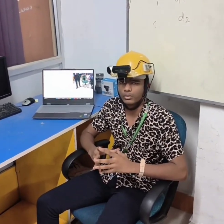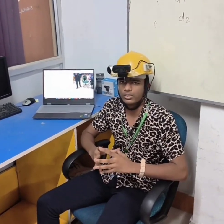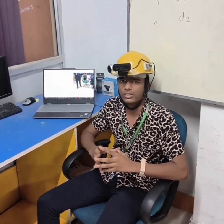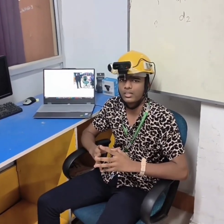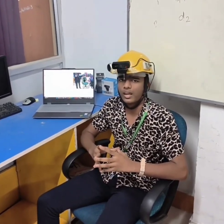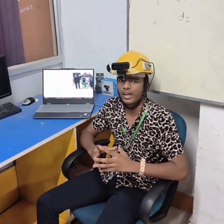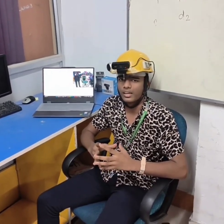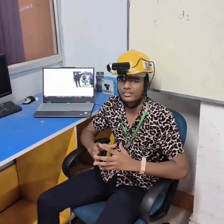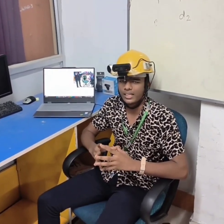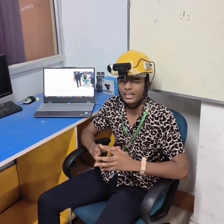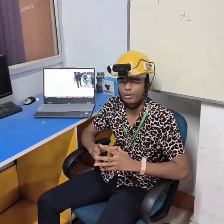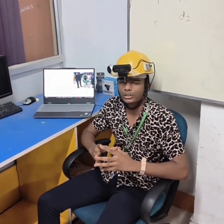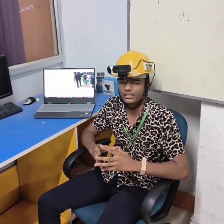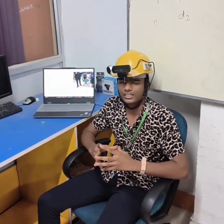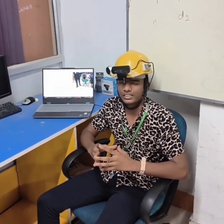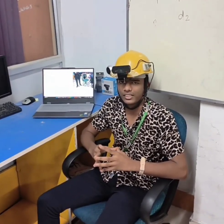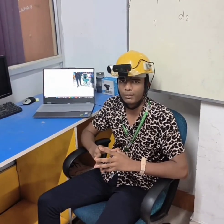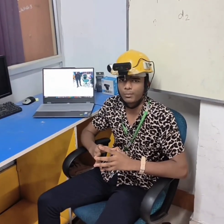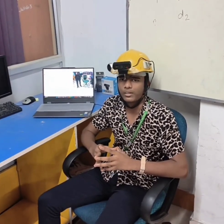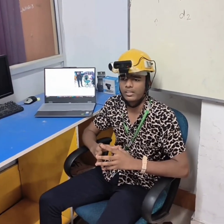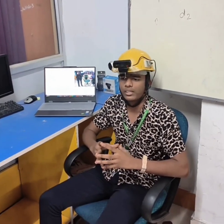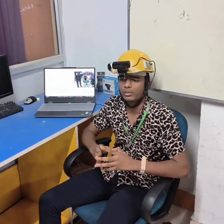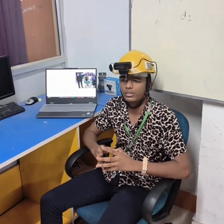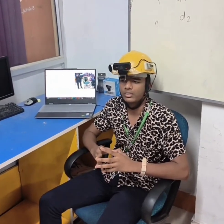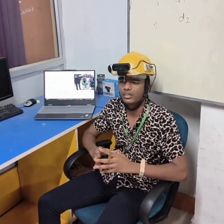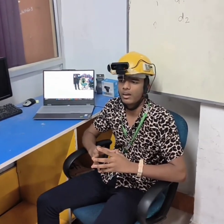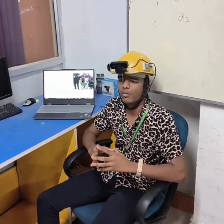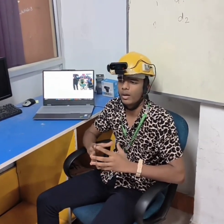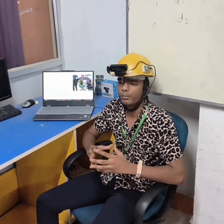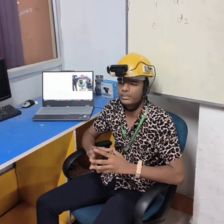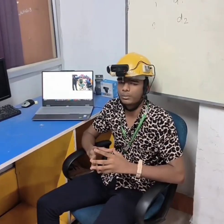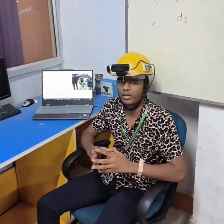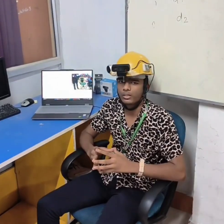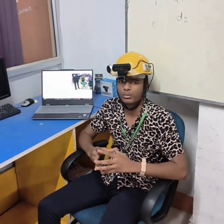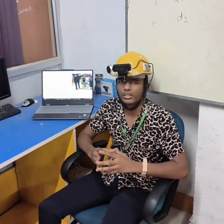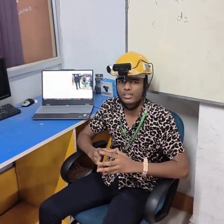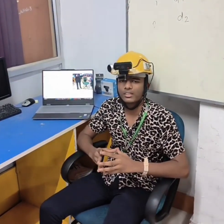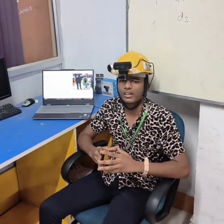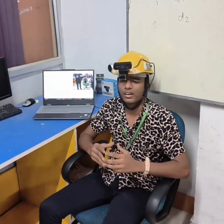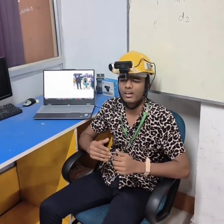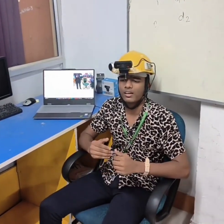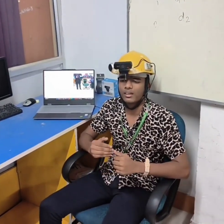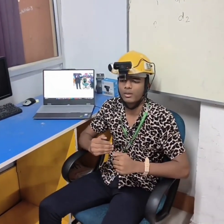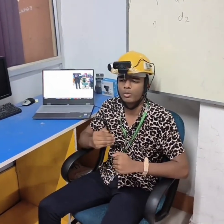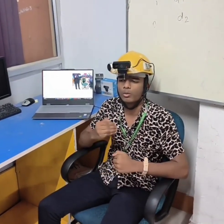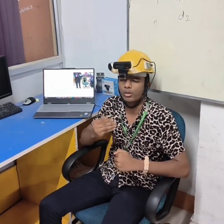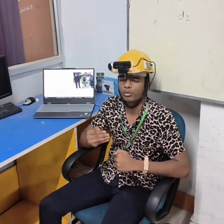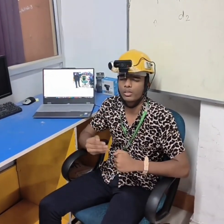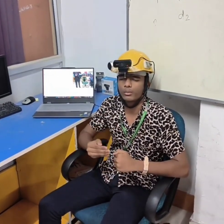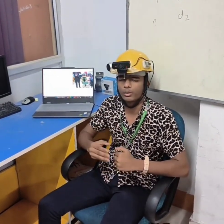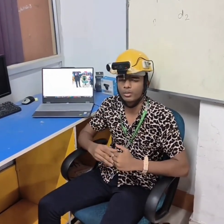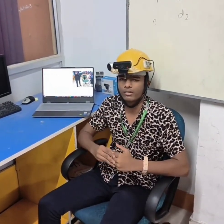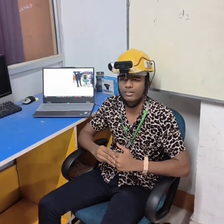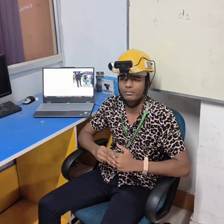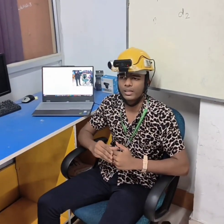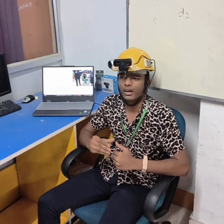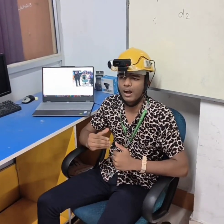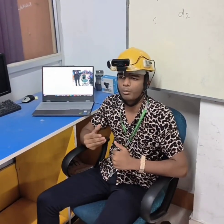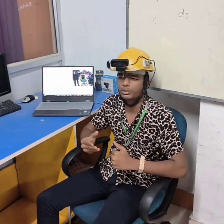வந்து சைன் லாங்குவேஜ் ட்ரான்ஸ்லேஷன் கேப். இது வந்து வாய் பேச முடியாதவங்களுக்கு ஒரு குரல் கொடுக்குற மாதிரி ஒரு கருவி.